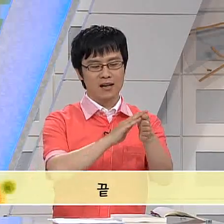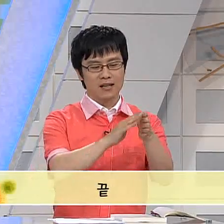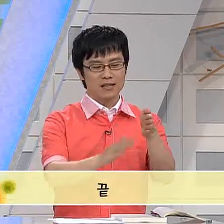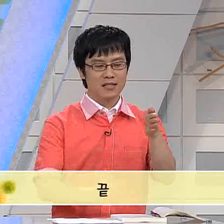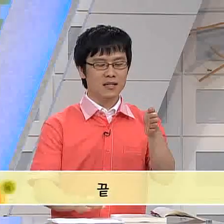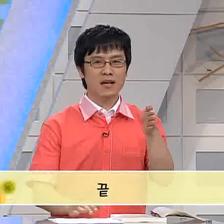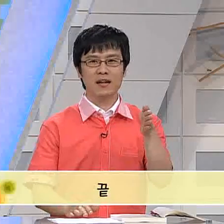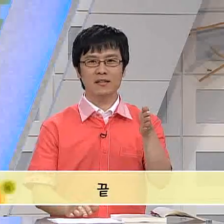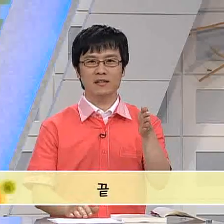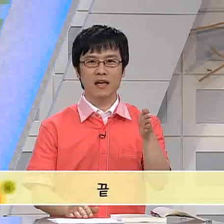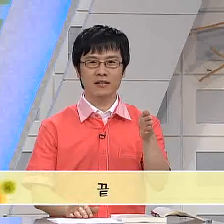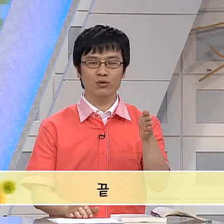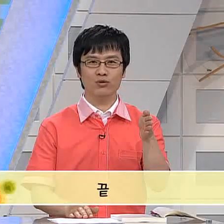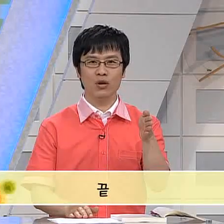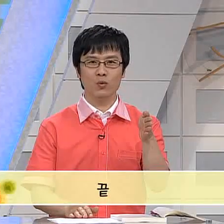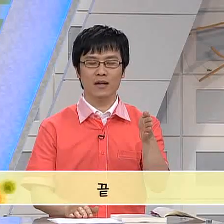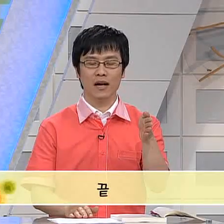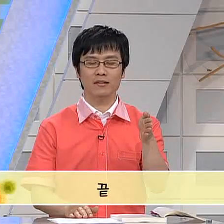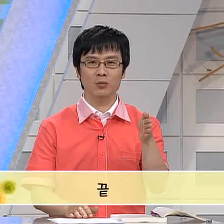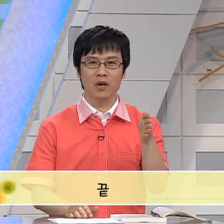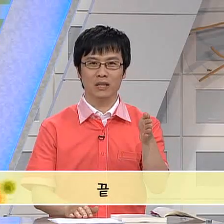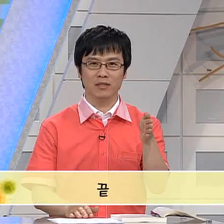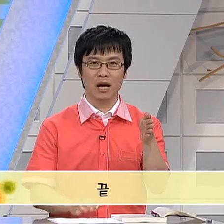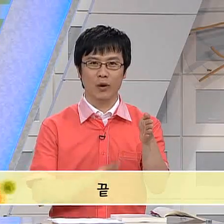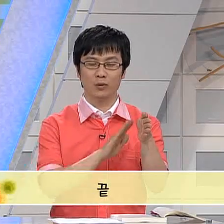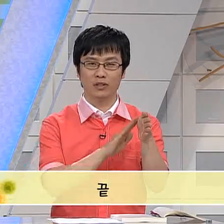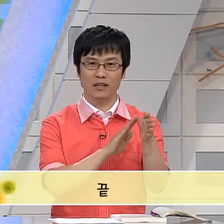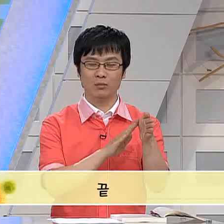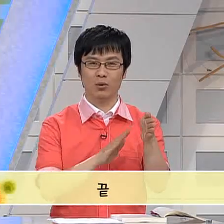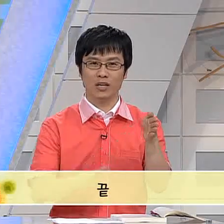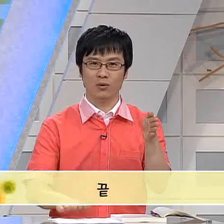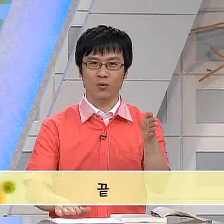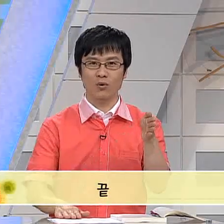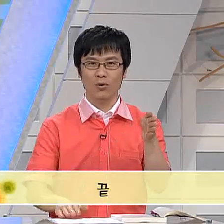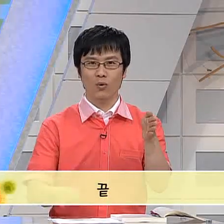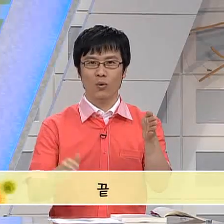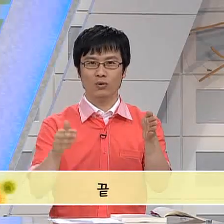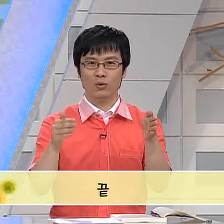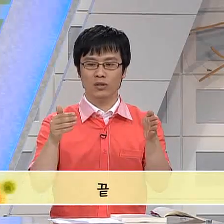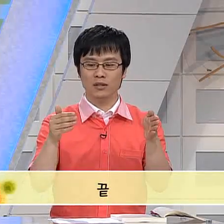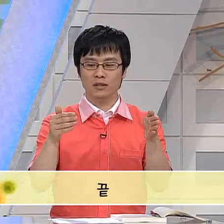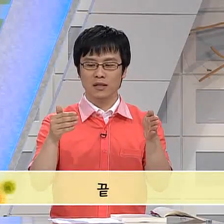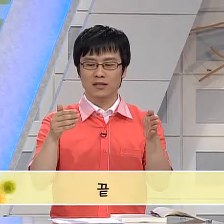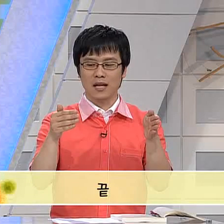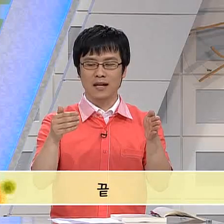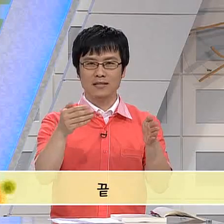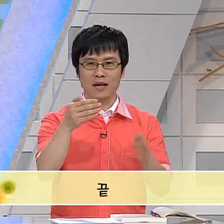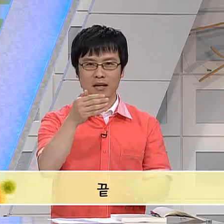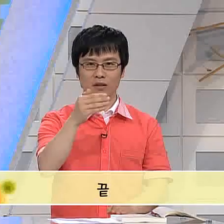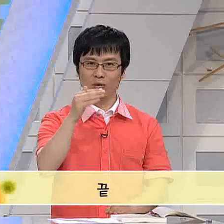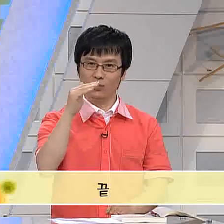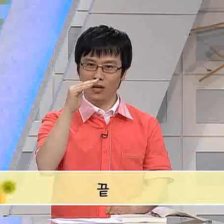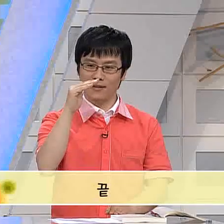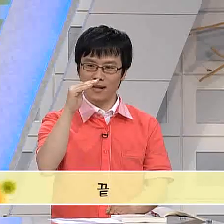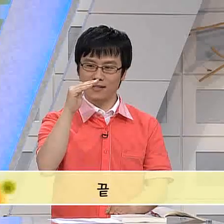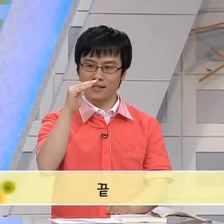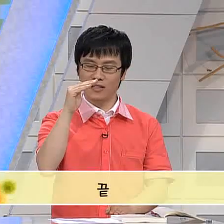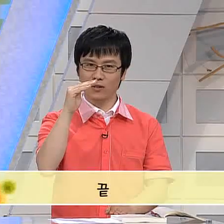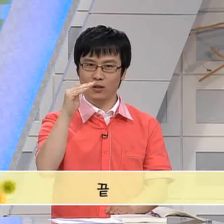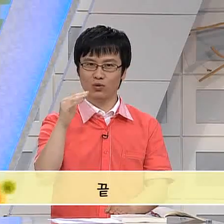시간할 때의 수형과 같은 모양입니다. 왼손은 같은 모양이고 오른손은 살짝, 이렇게 살짝 기억자로